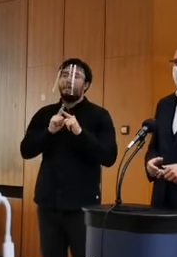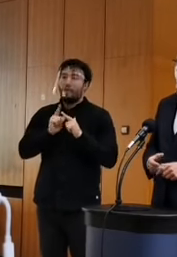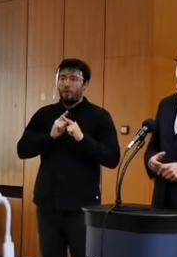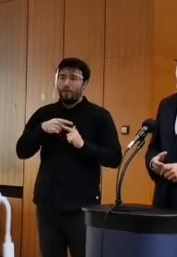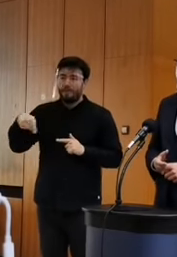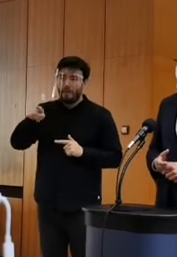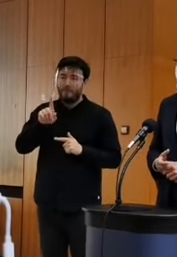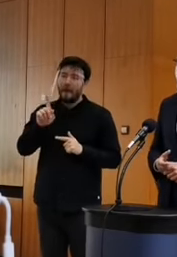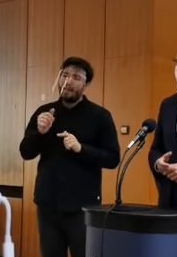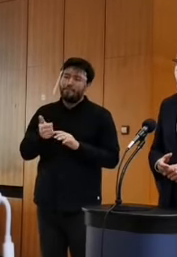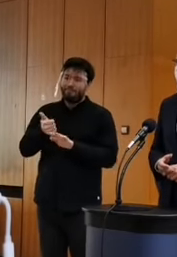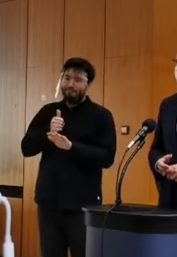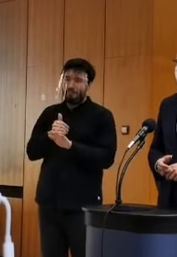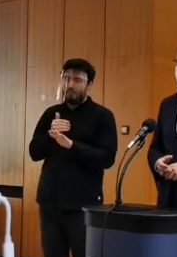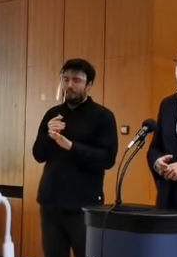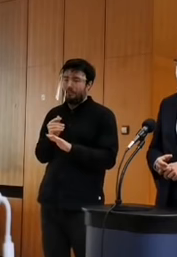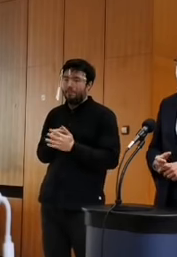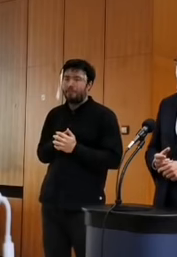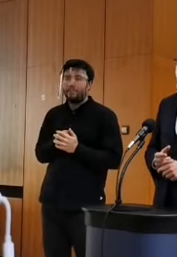potom.